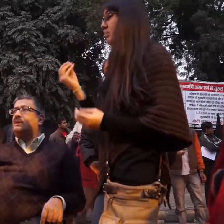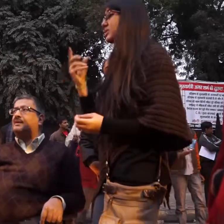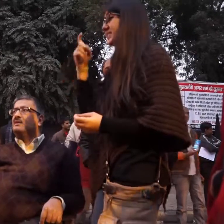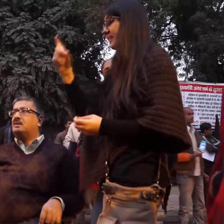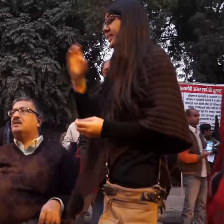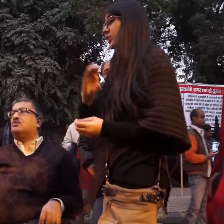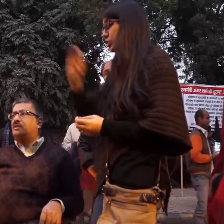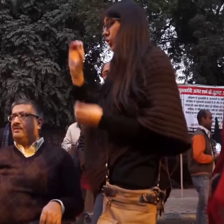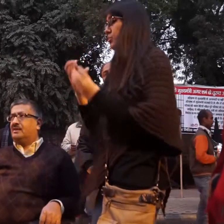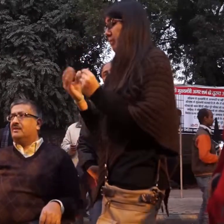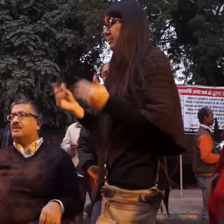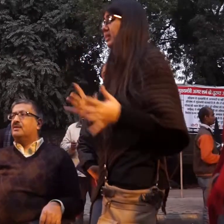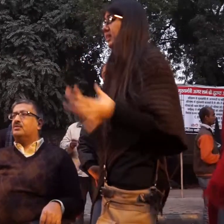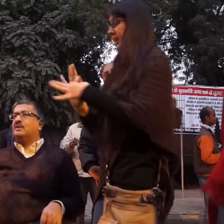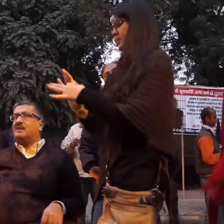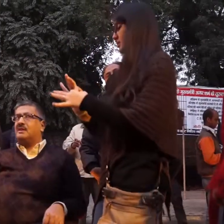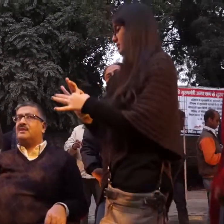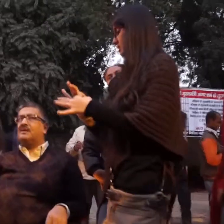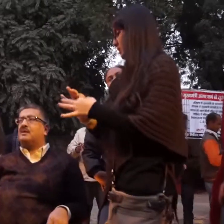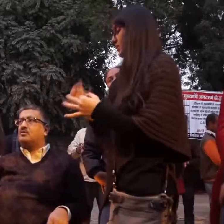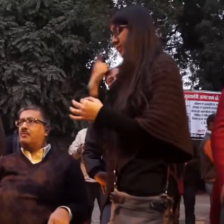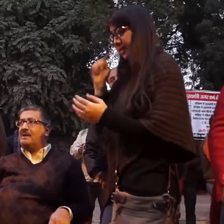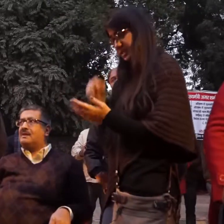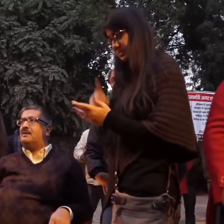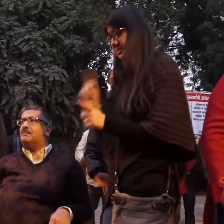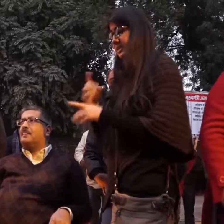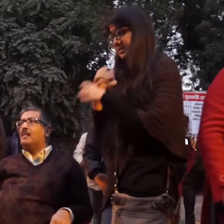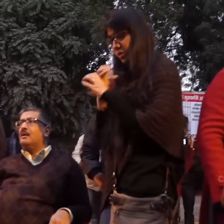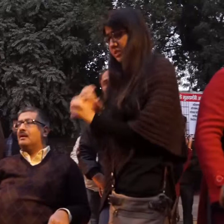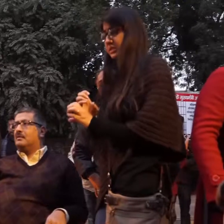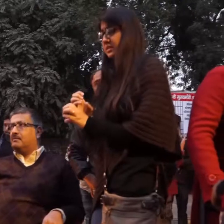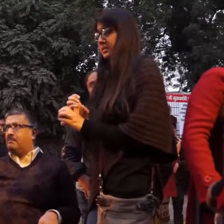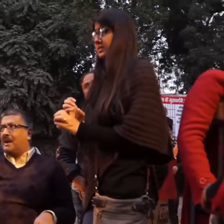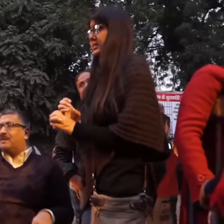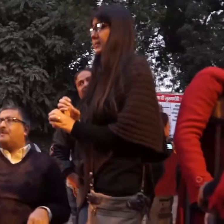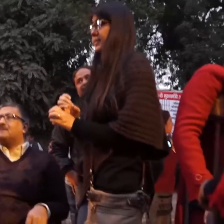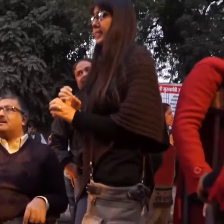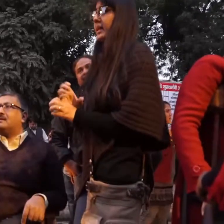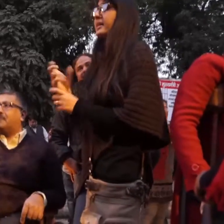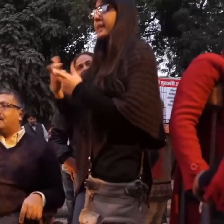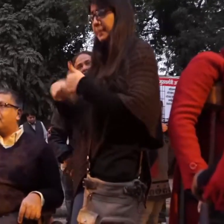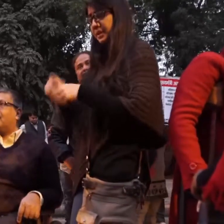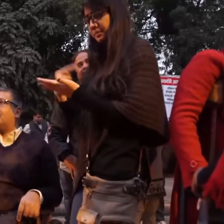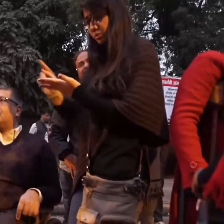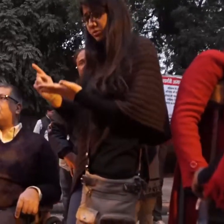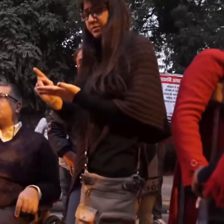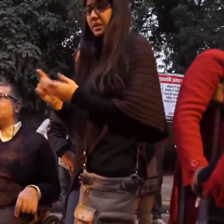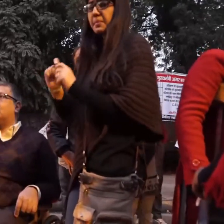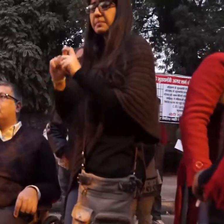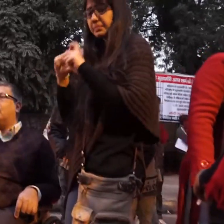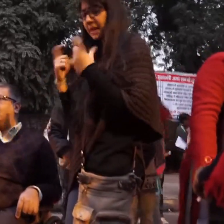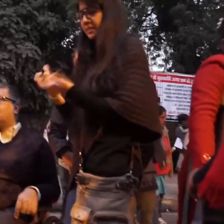लोगों की जिंदगी जुड़ी हुई है, तो इसकी तरफ ध्यान दें, इसको पास करें, कैबिनेट पास करें, पार्लियामेंट में आए मंडे